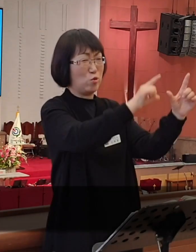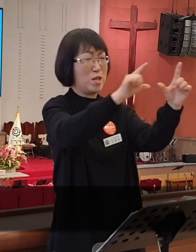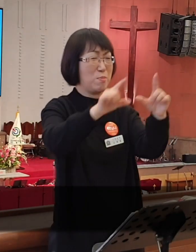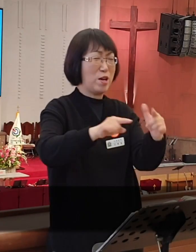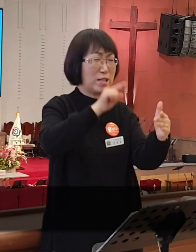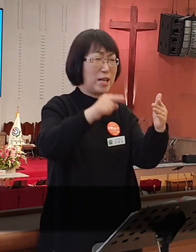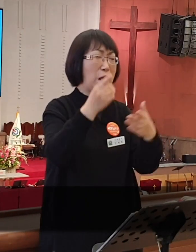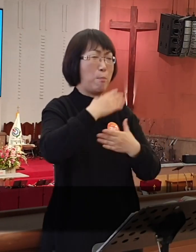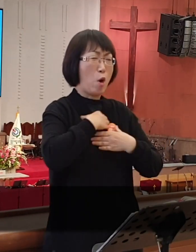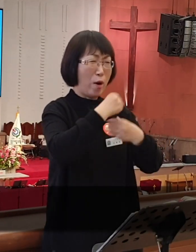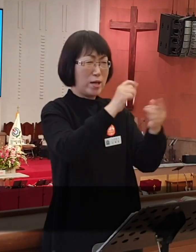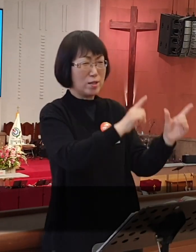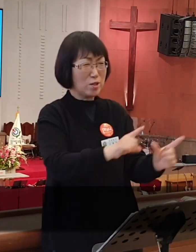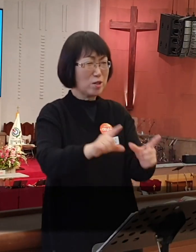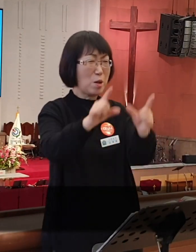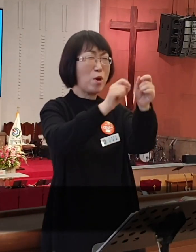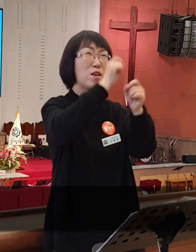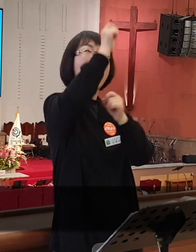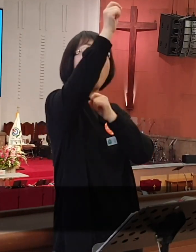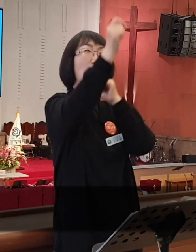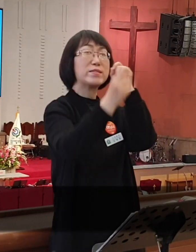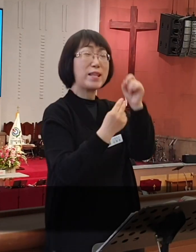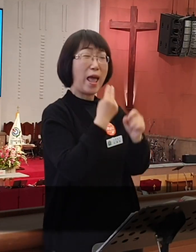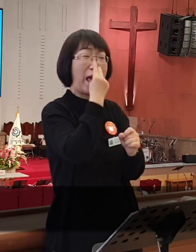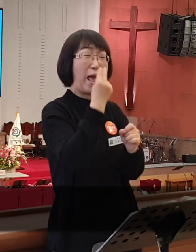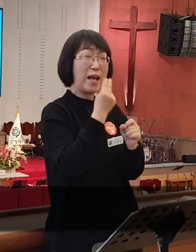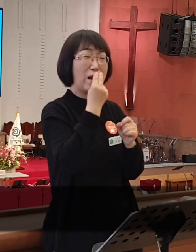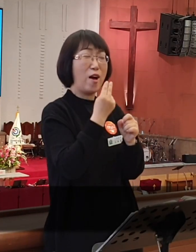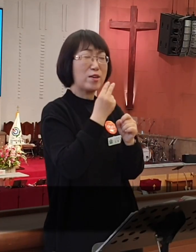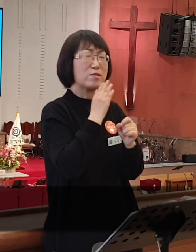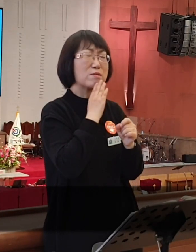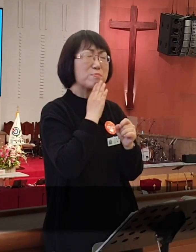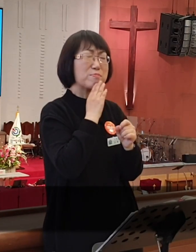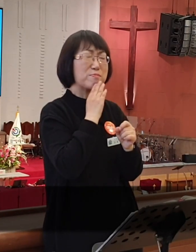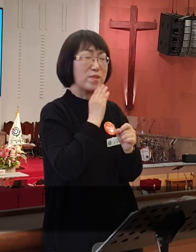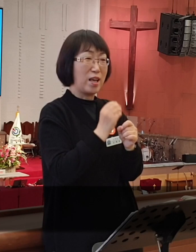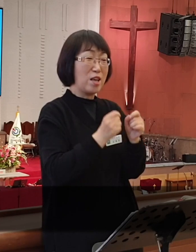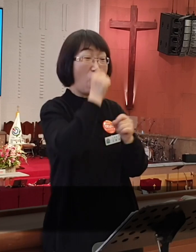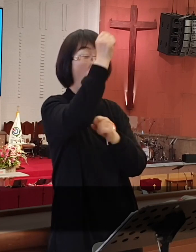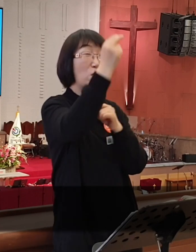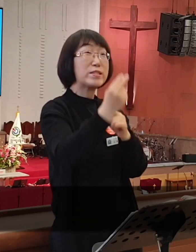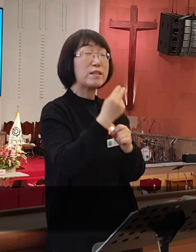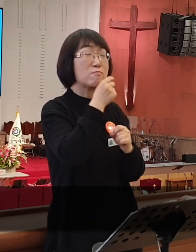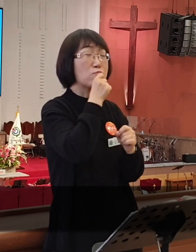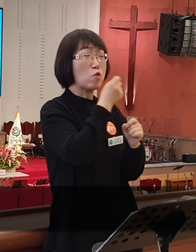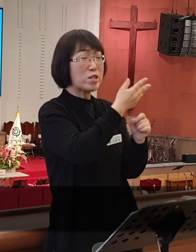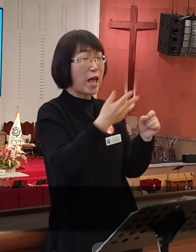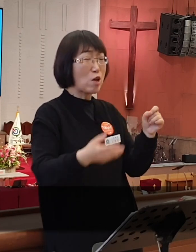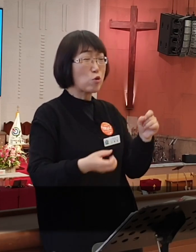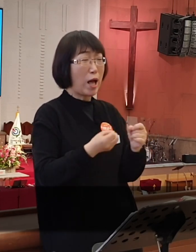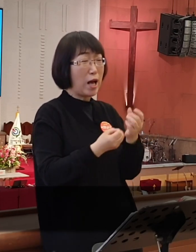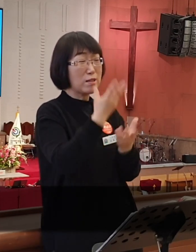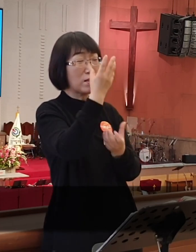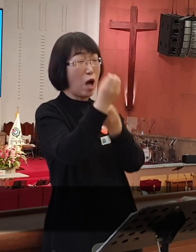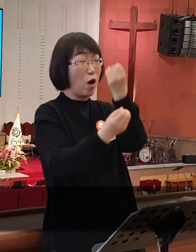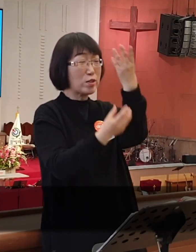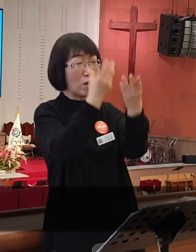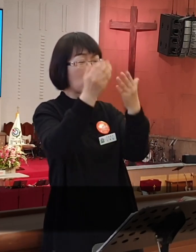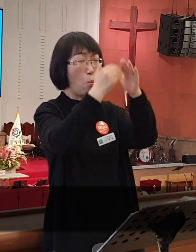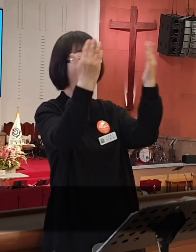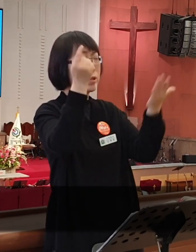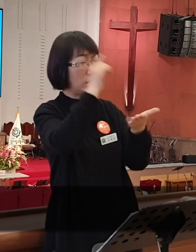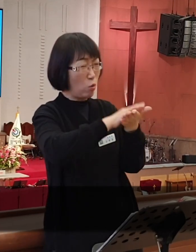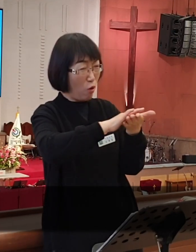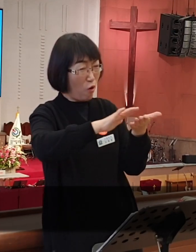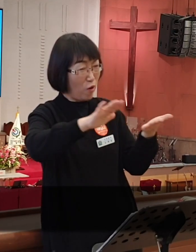그 안에서 평안을 누리고 그 안에서 영생이라는 터질 것 같은 그 배에서 생수의 터져서 모든 이들을 다